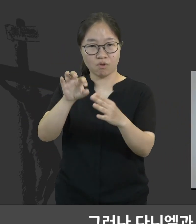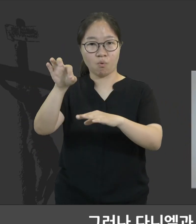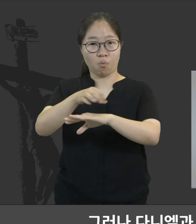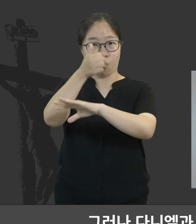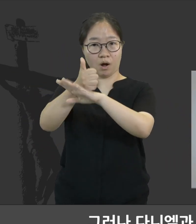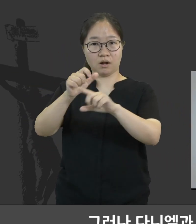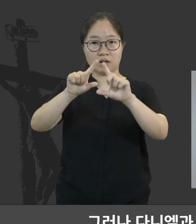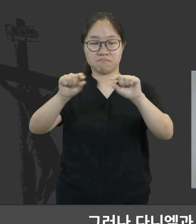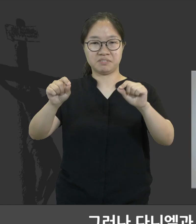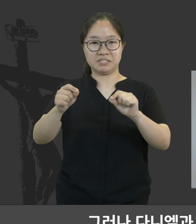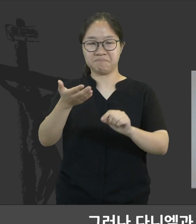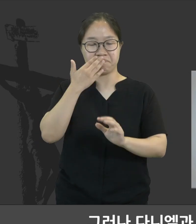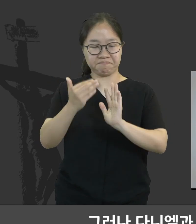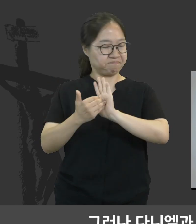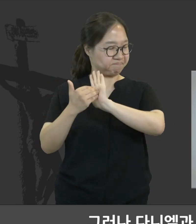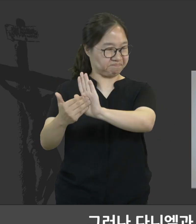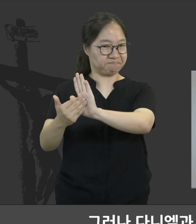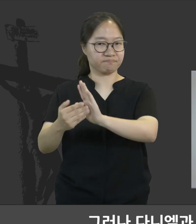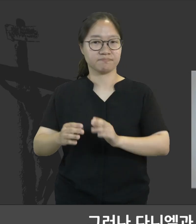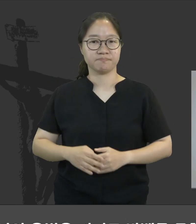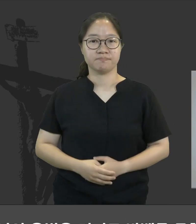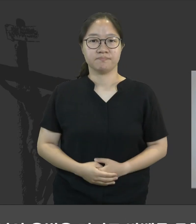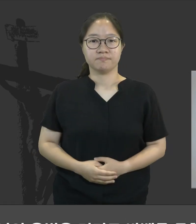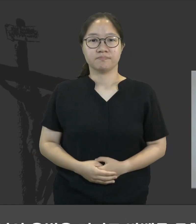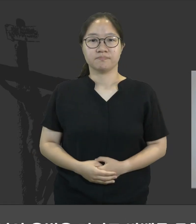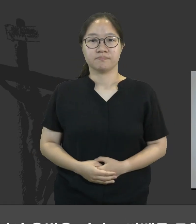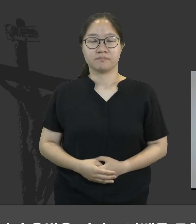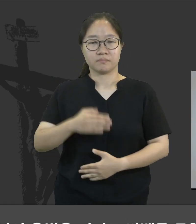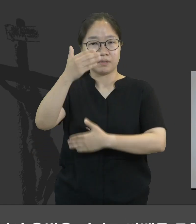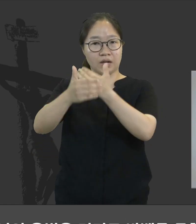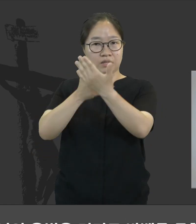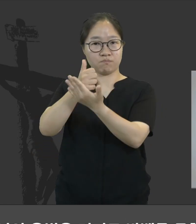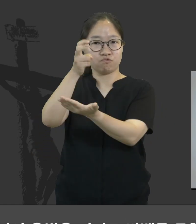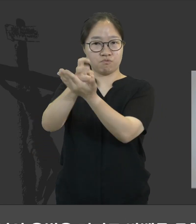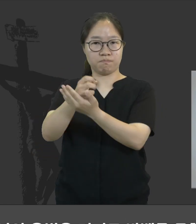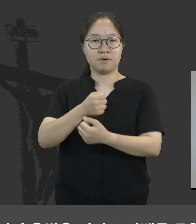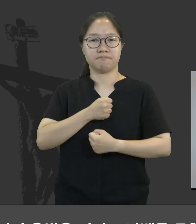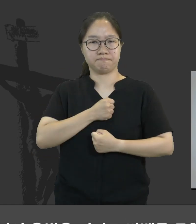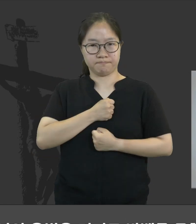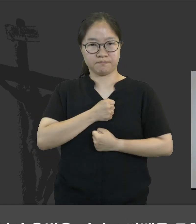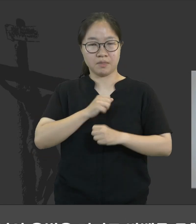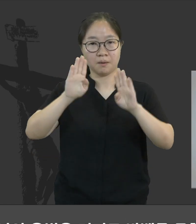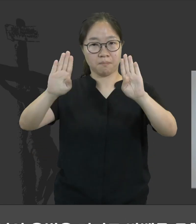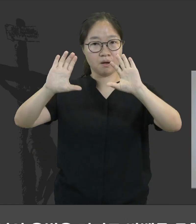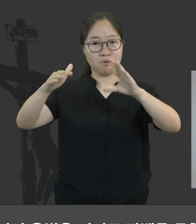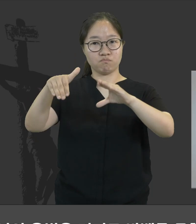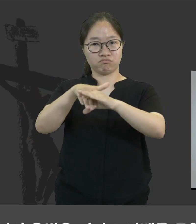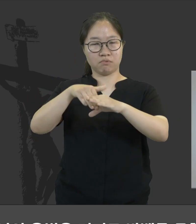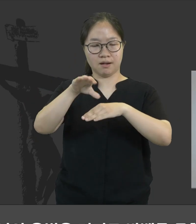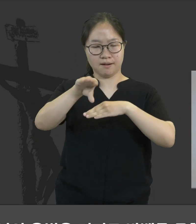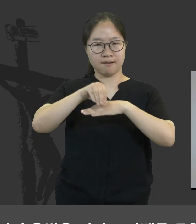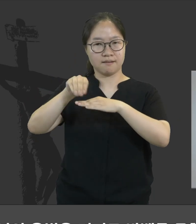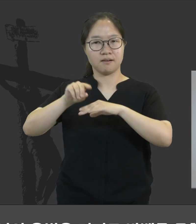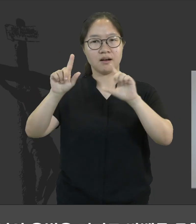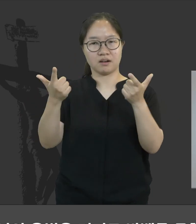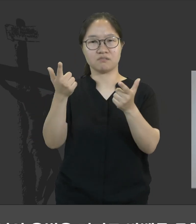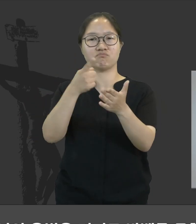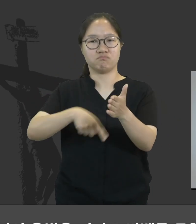않기로 결심했습니다. 하나님의 율법을 지키고 바벨론 문화에 동화되지 않기